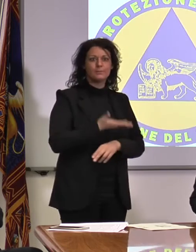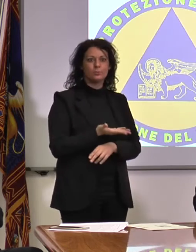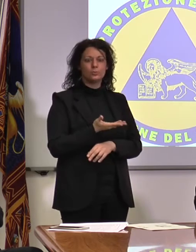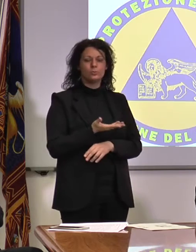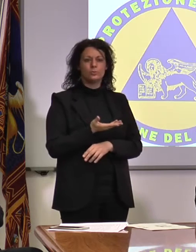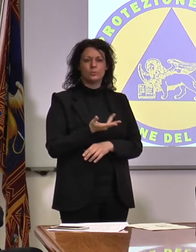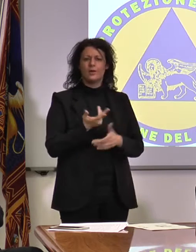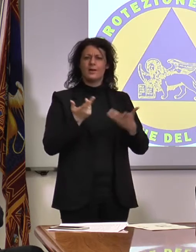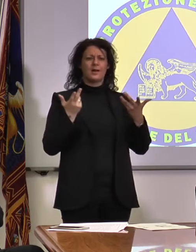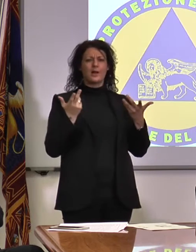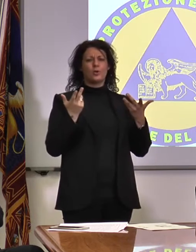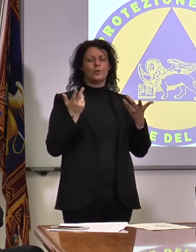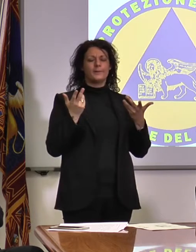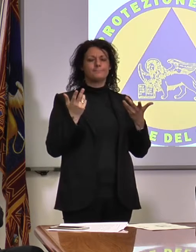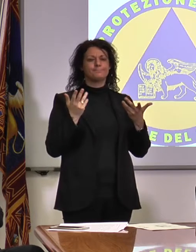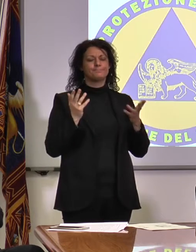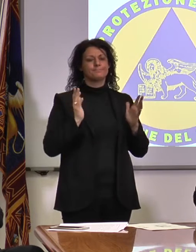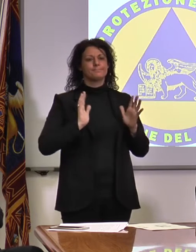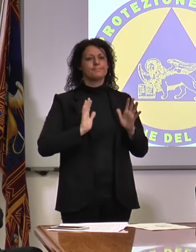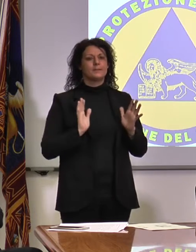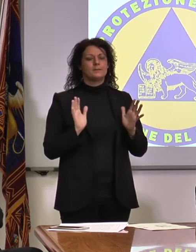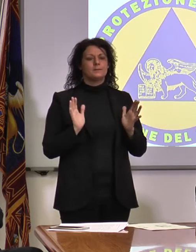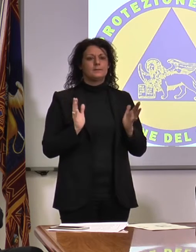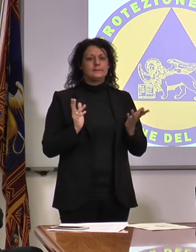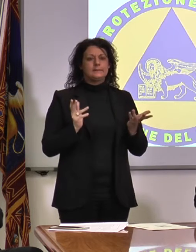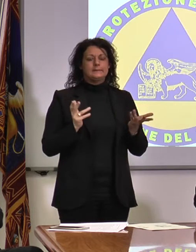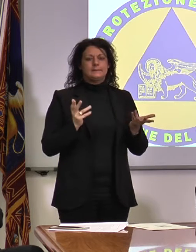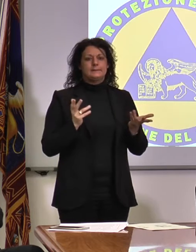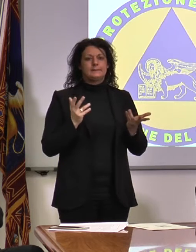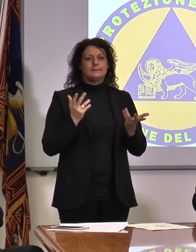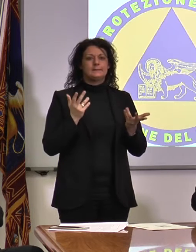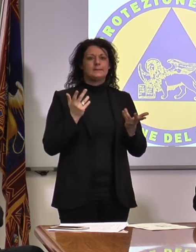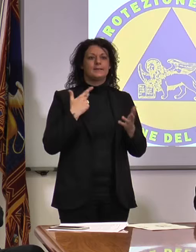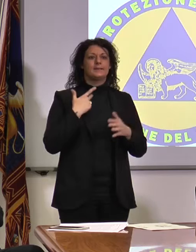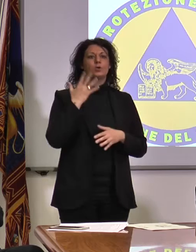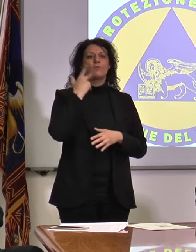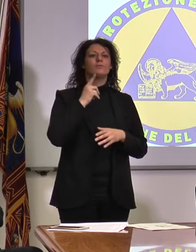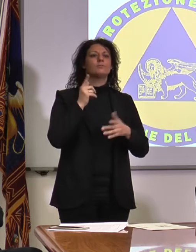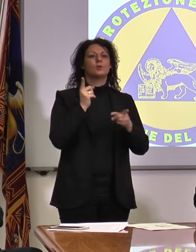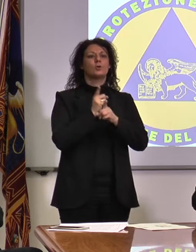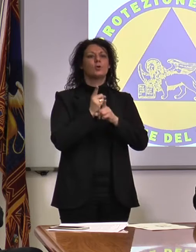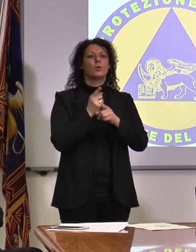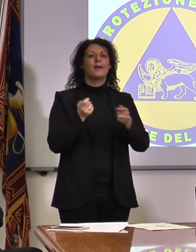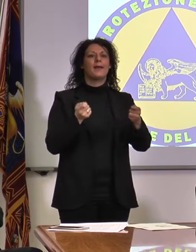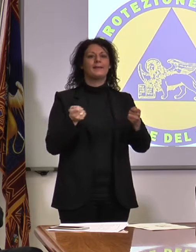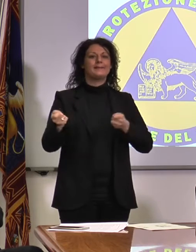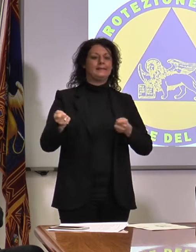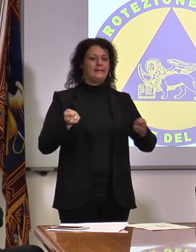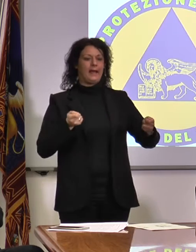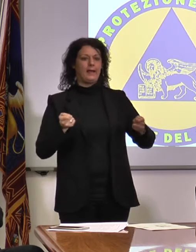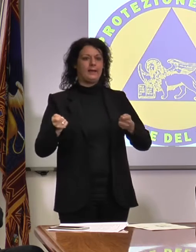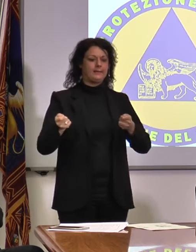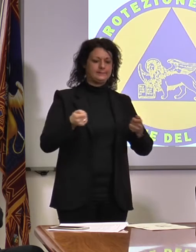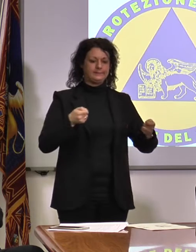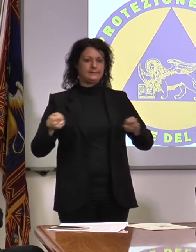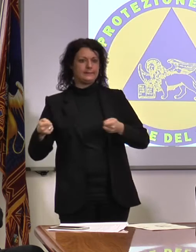quindi non si capisce, non vorrei forse sempre, no, come si può dire, la coperta che sposti da un posto all'altro per coprire, è sempre corta. E vedo che